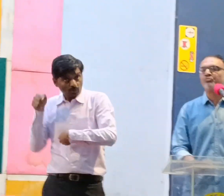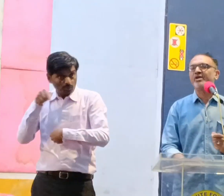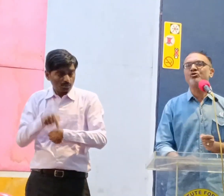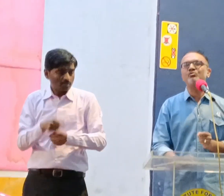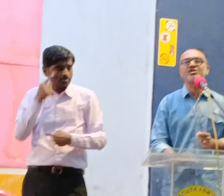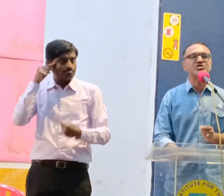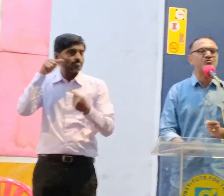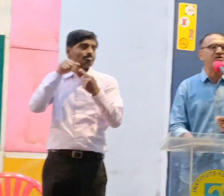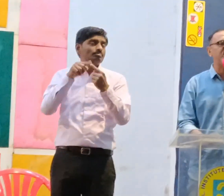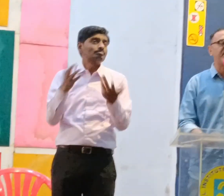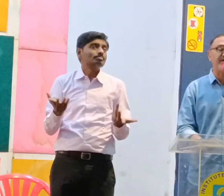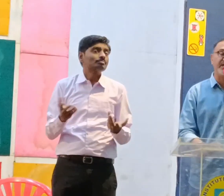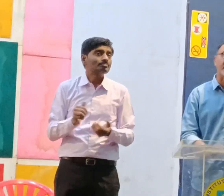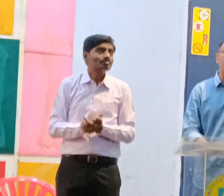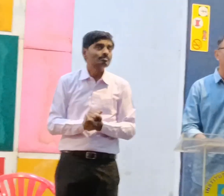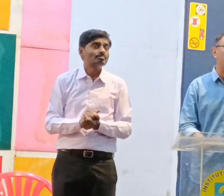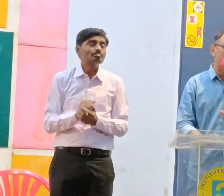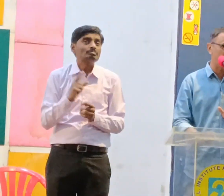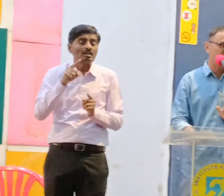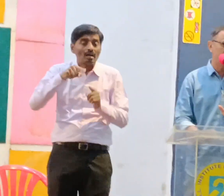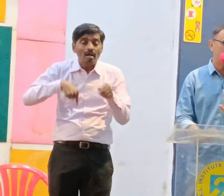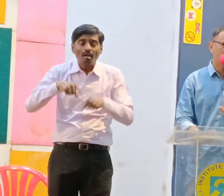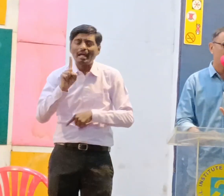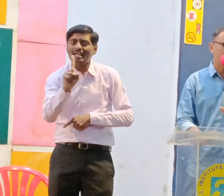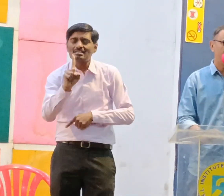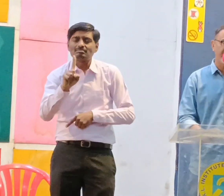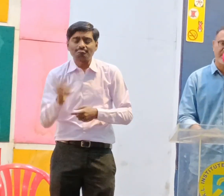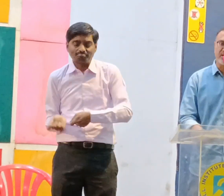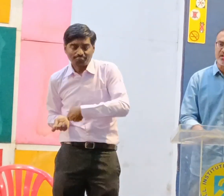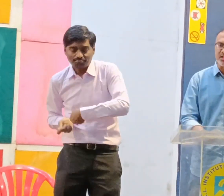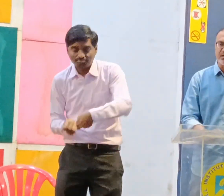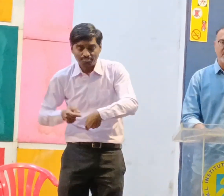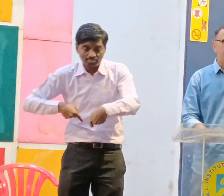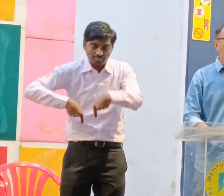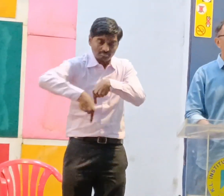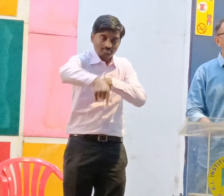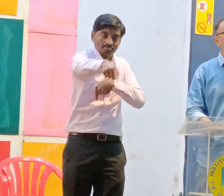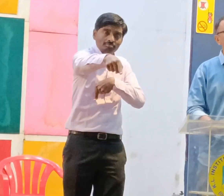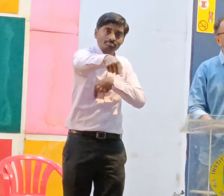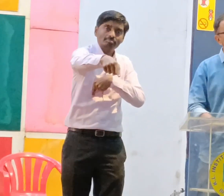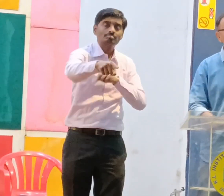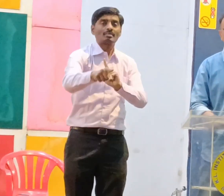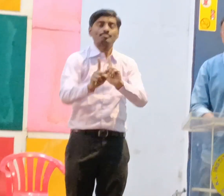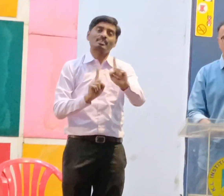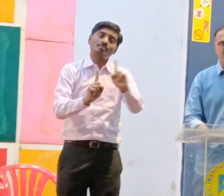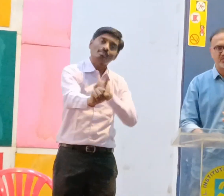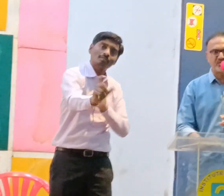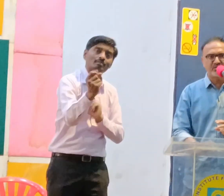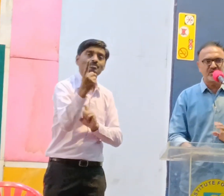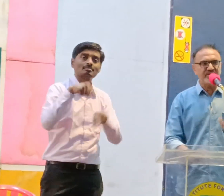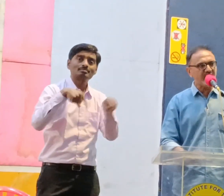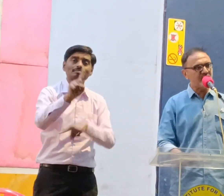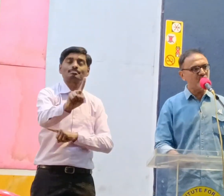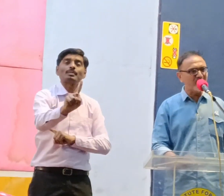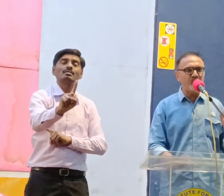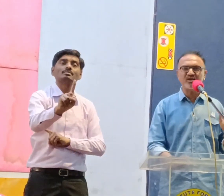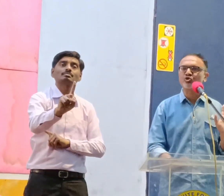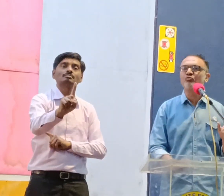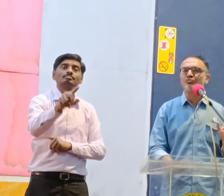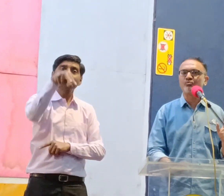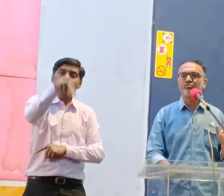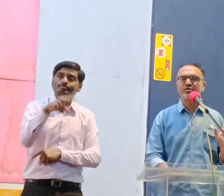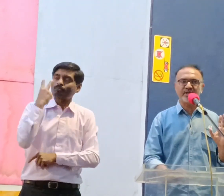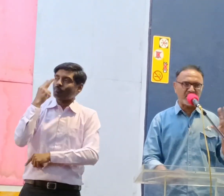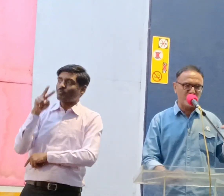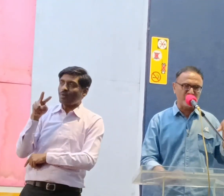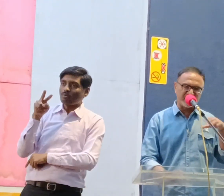એટલે મારું પહેલું લક્ષ્ય હોય છે એક રન કરવું એક રન કરી સામે છેડે જતું રહેવું ત્યાં ઊભા ઊભા